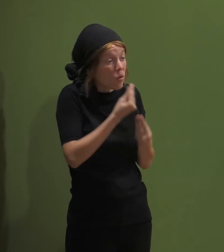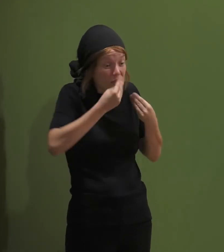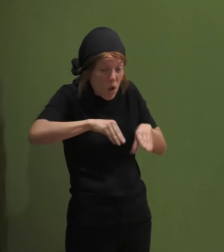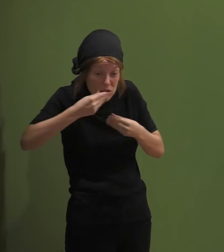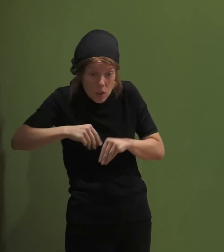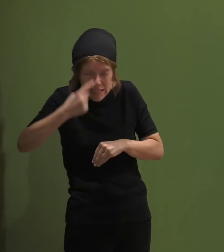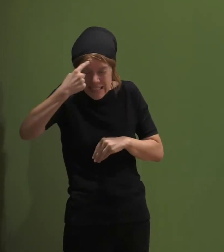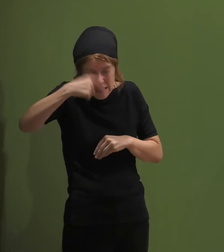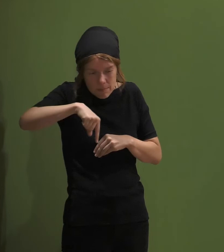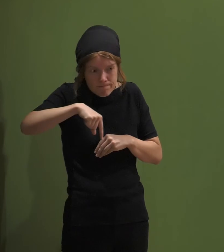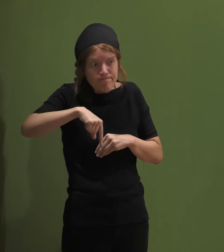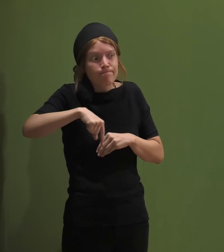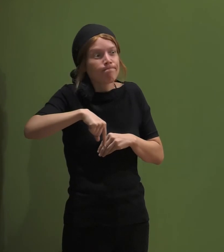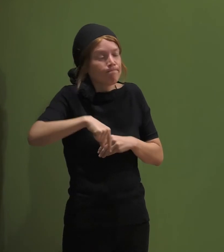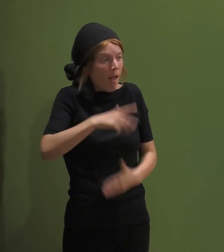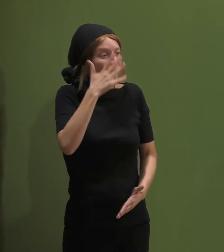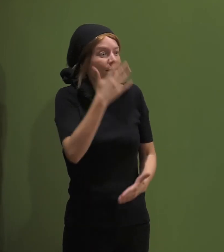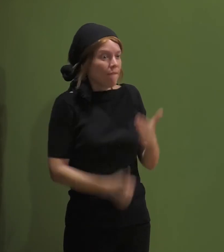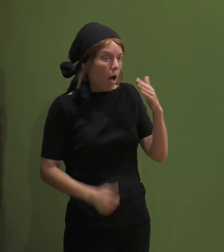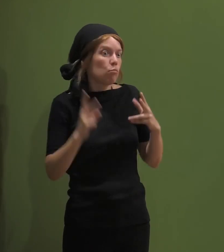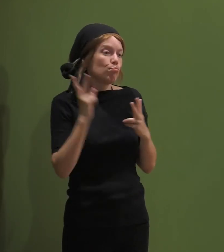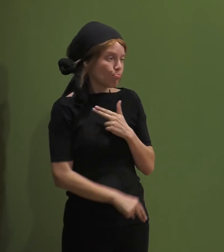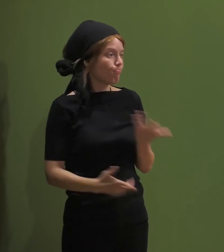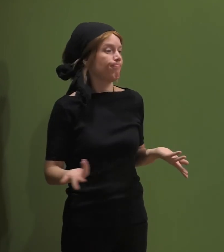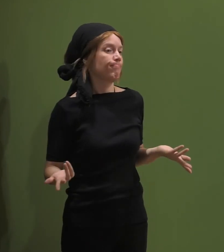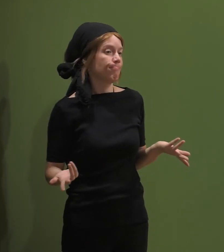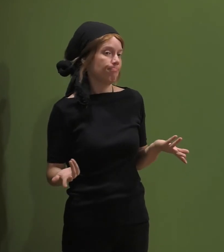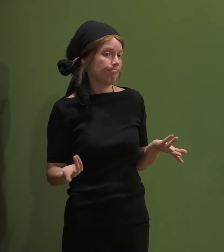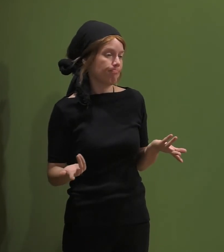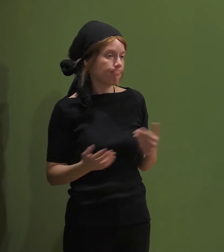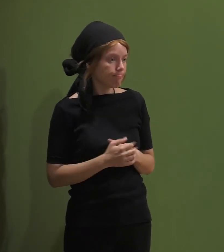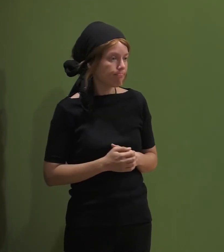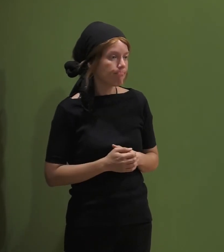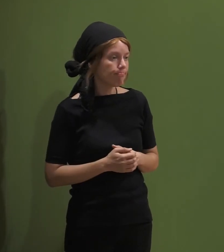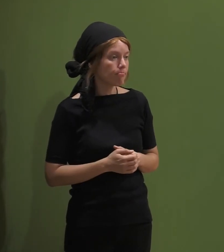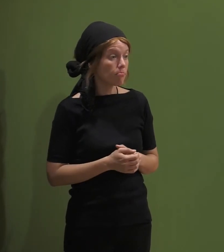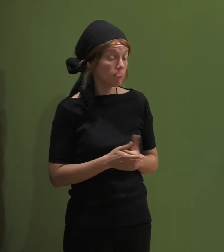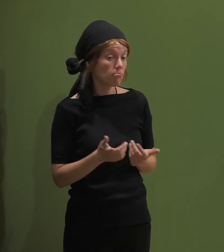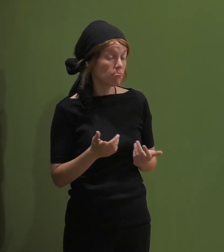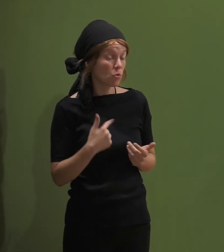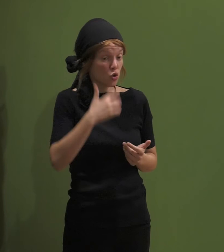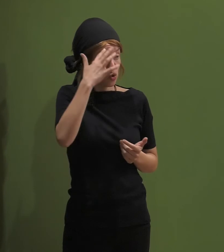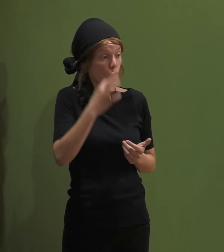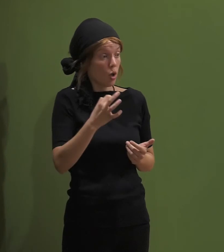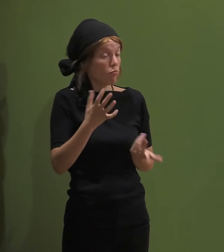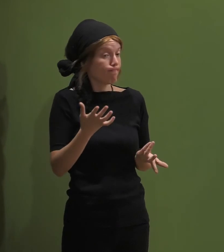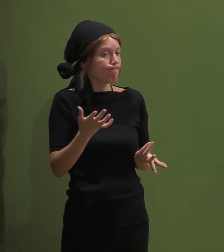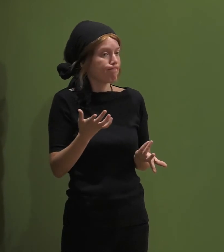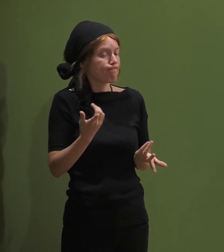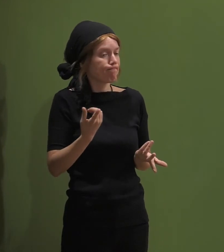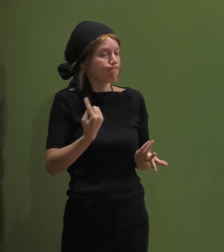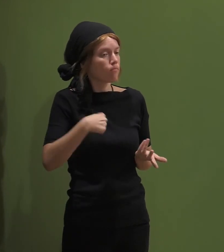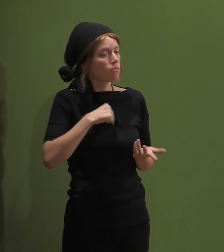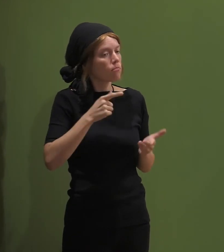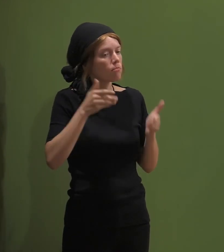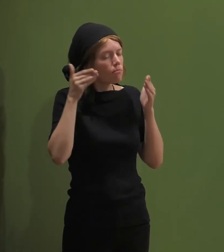historia, se hubieran cometido menos errores y se hubieran hecho menos tonterías por parte de algunos. Y en ese sentido yo creo que tenemos que ir realmente